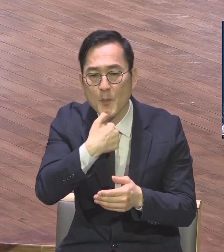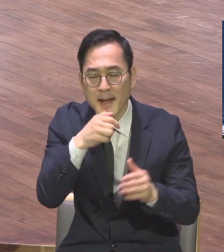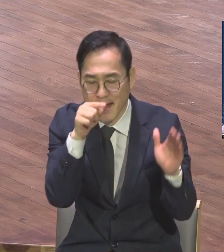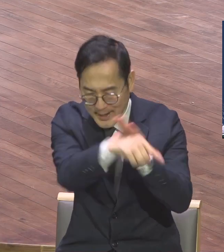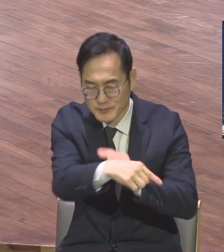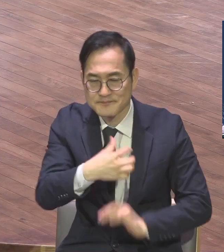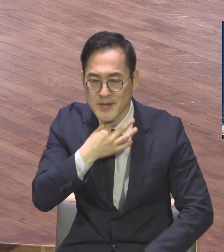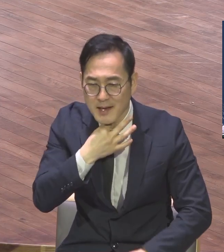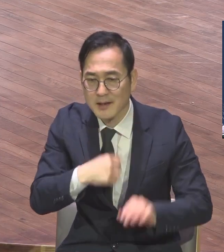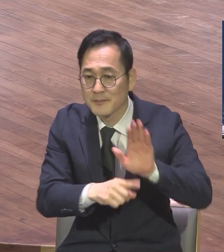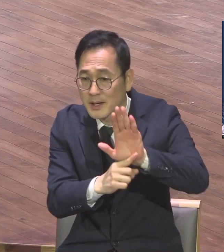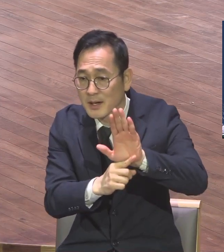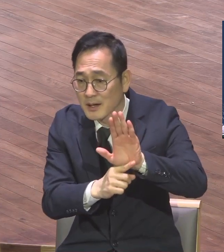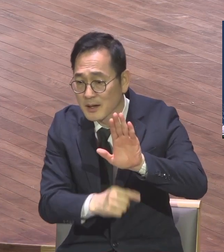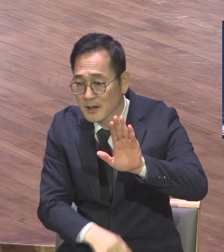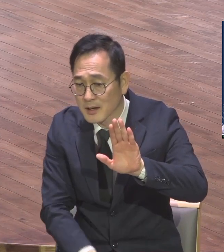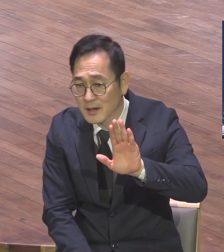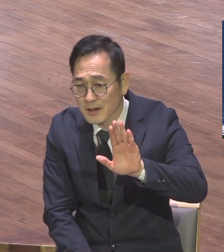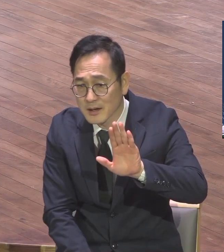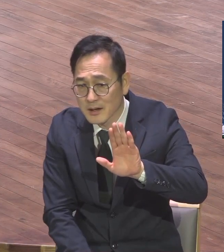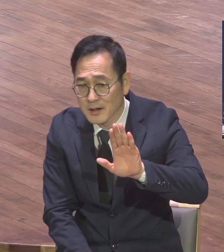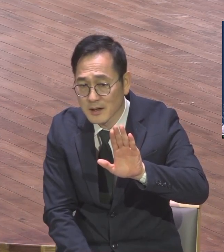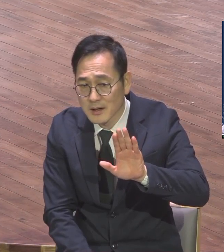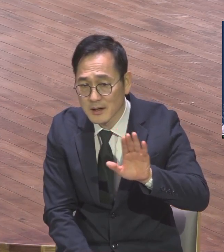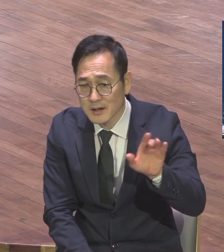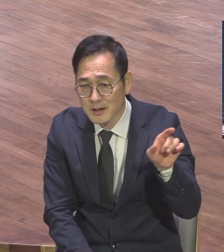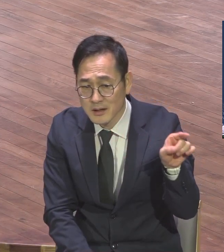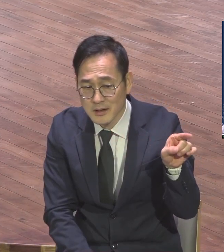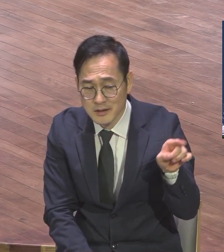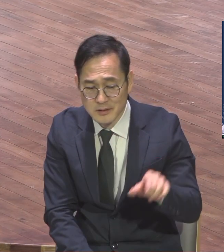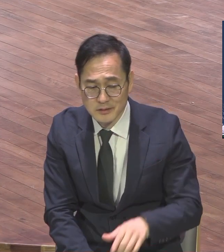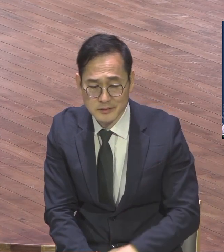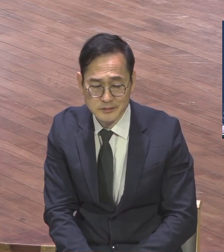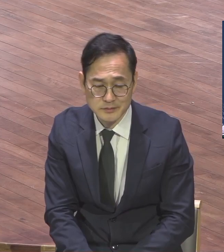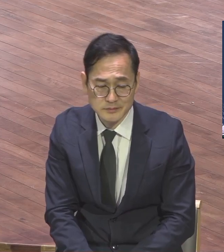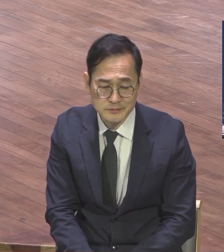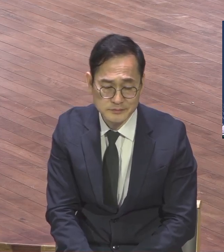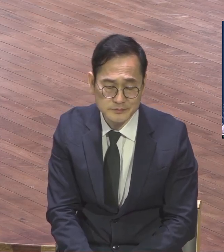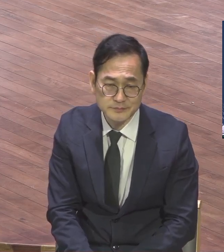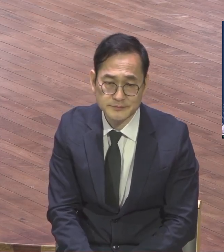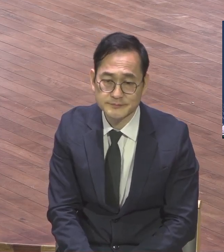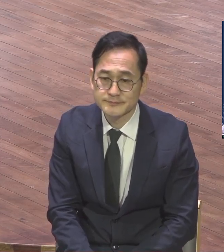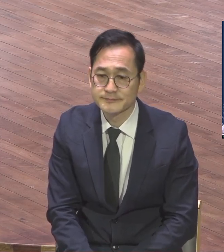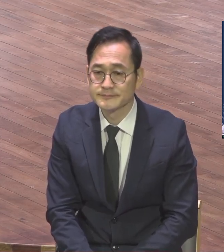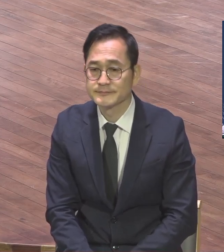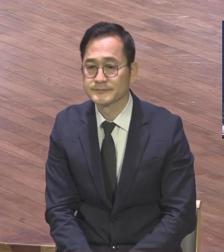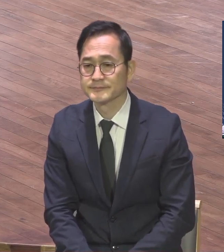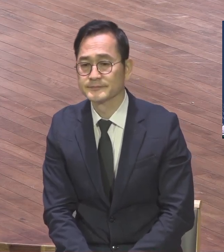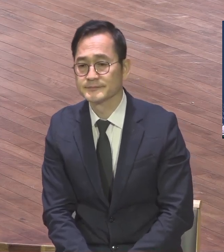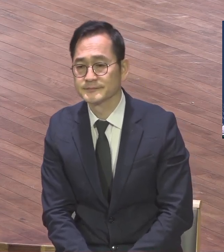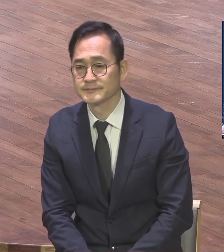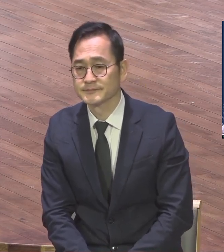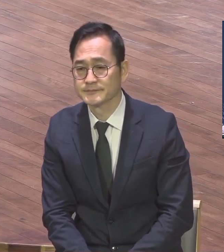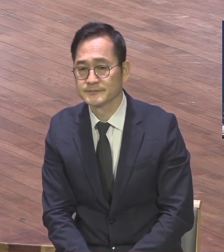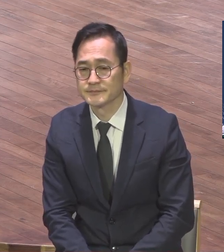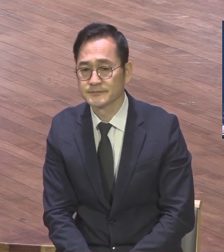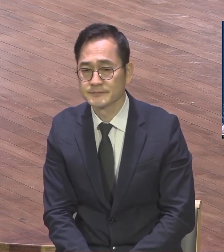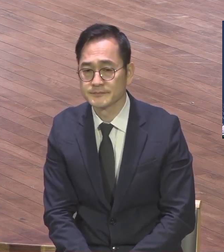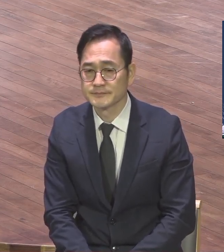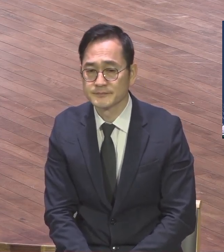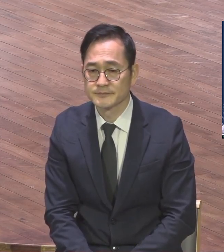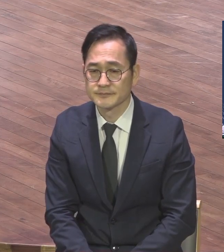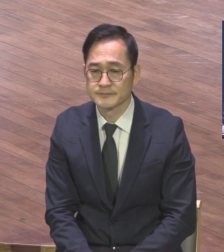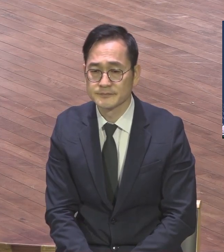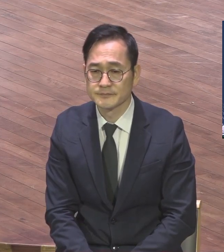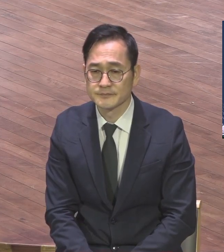보아야 하리라. 여기서 이 일이 있은 후에 이라고 이 말은 20절에서 주의